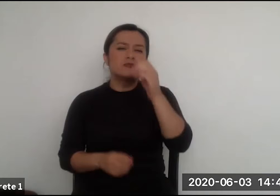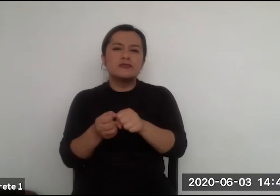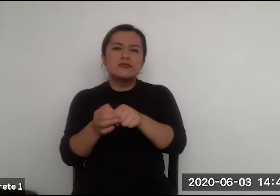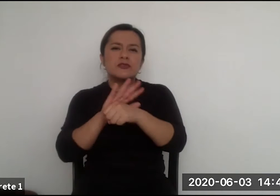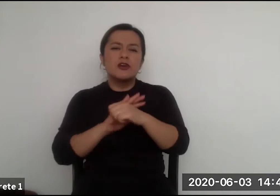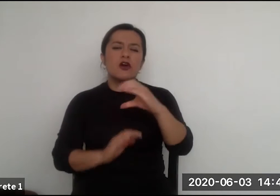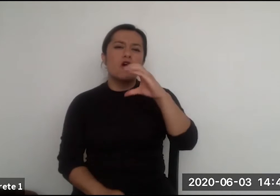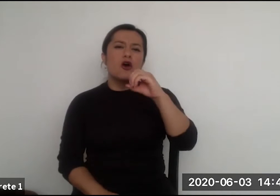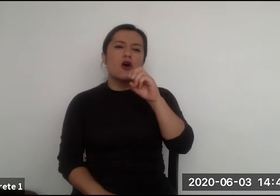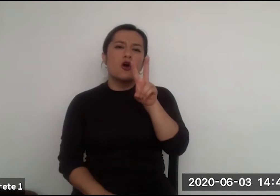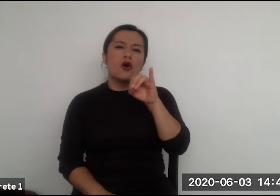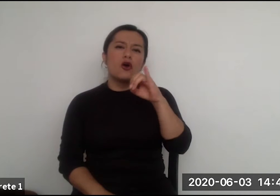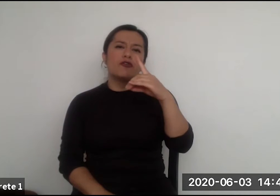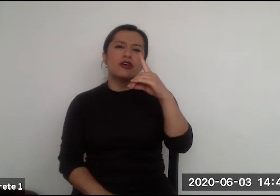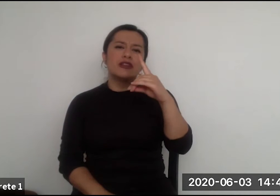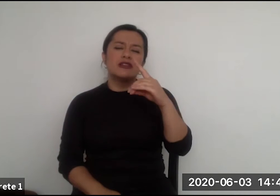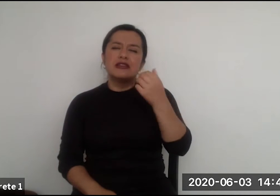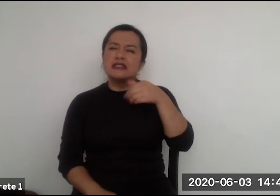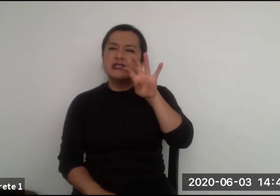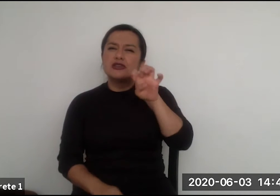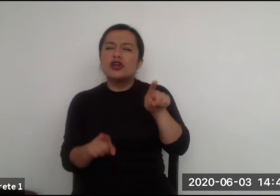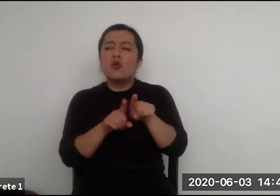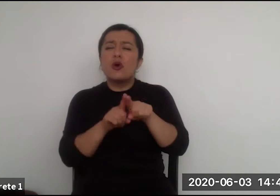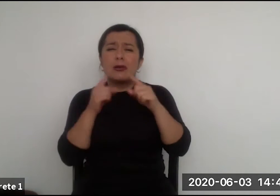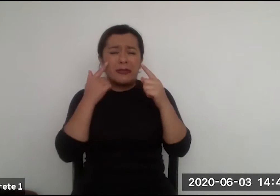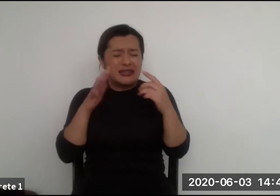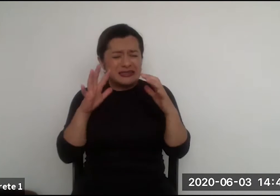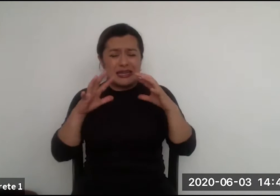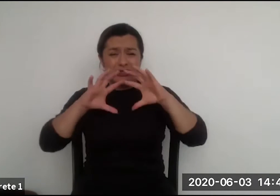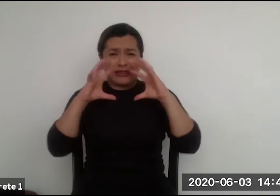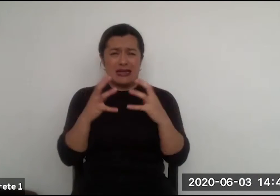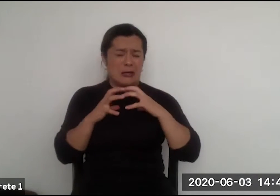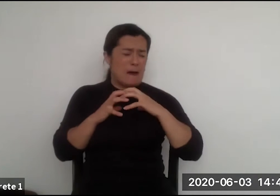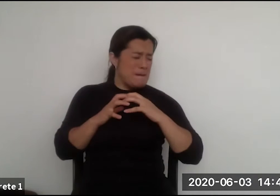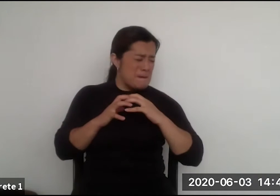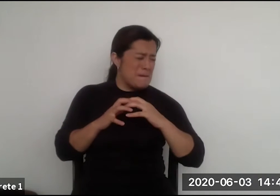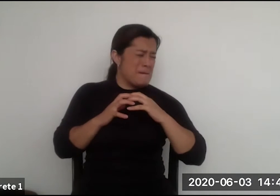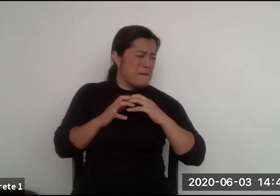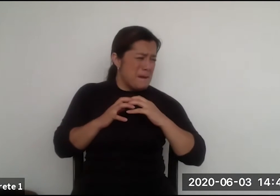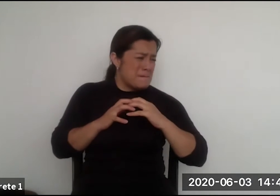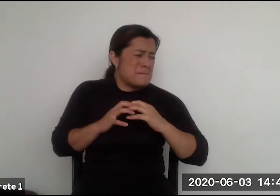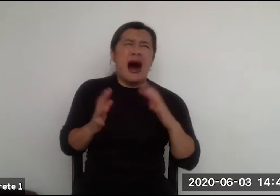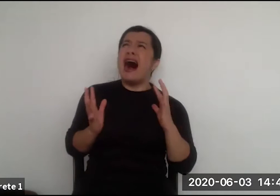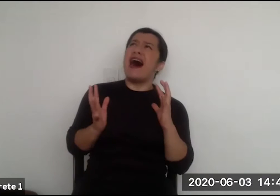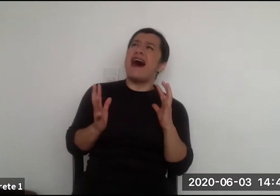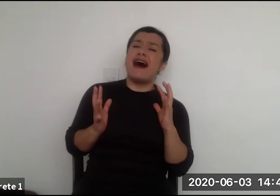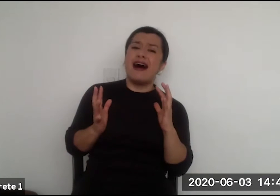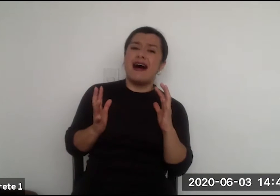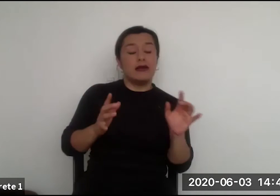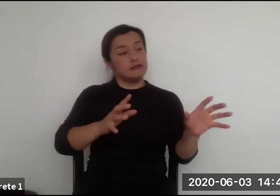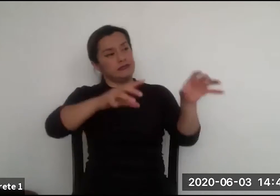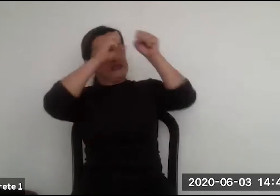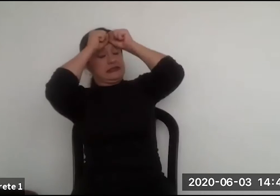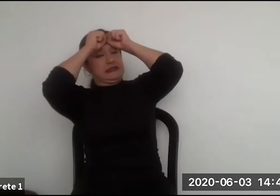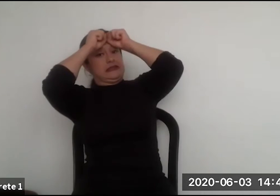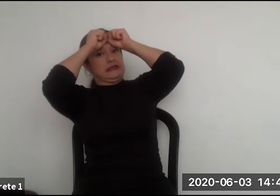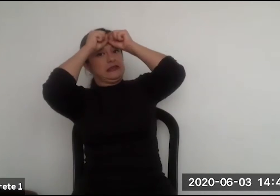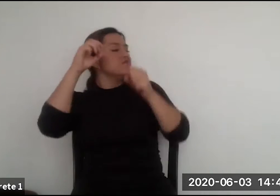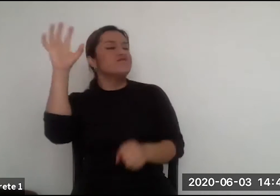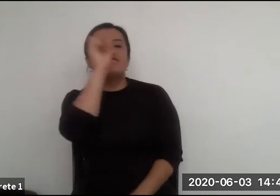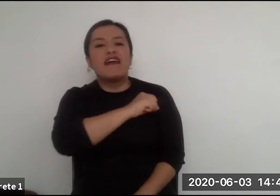susurro de la tierra, como un grito de la tierra, es también entender desde una perspectiva cósmica